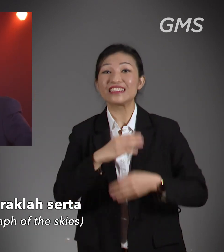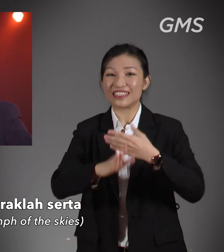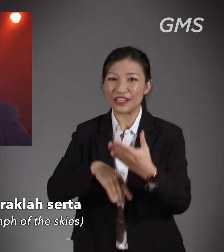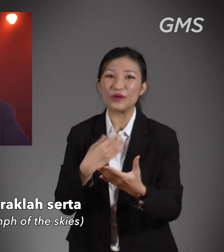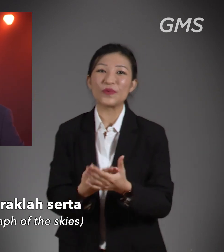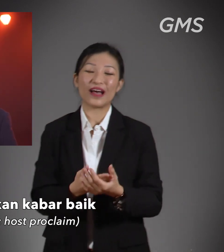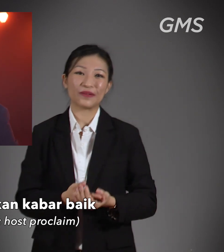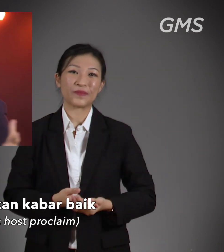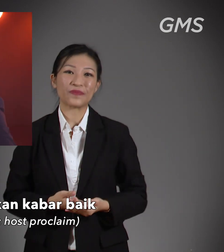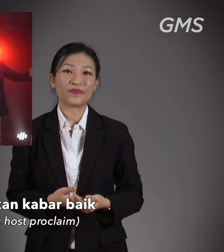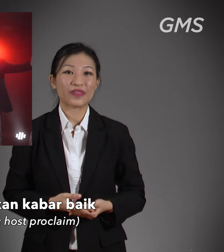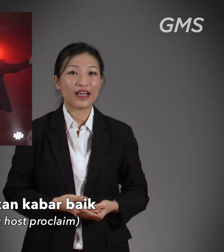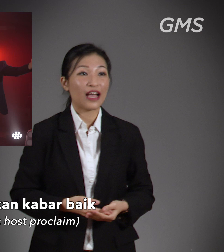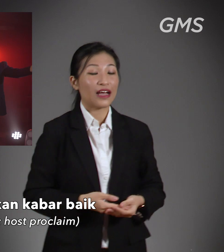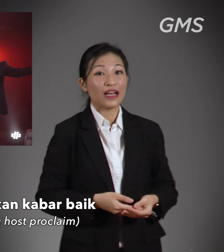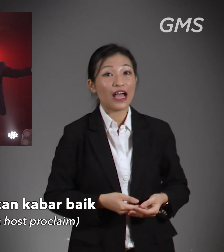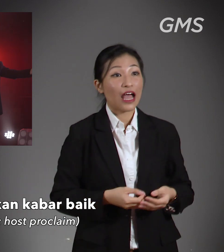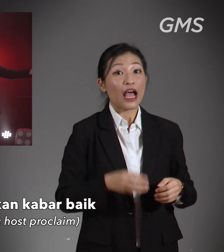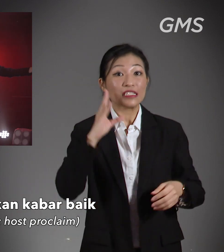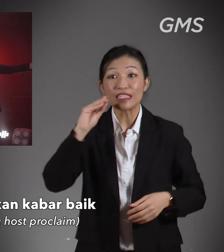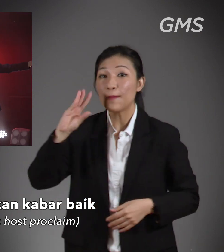bersoraklah serta